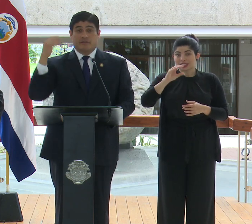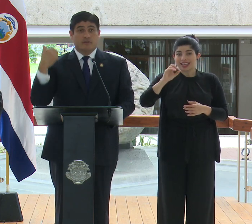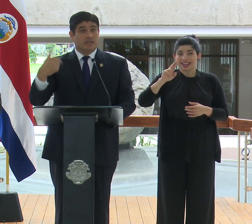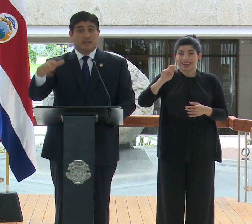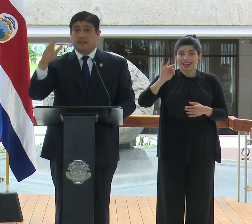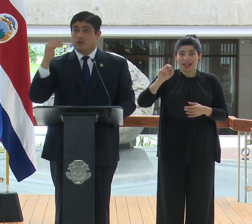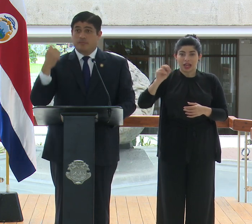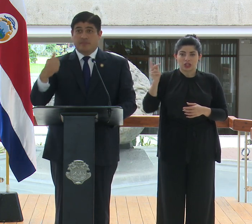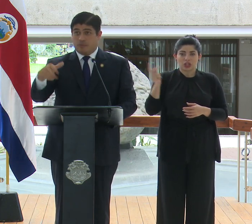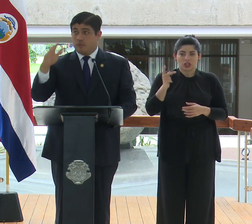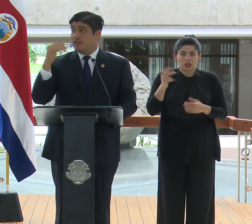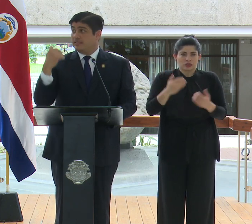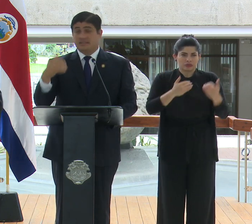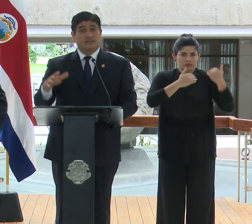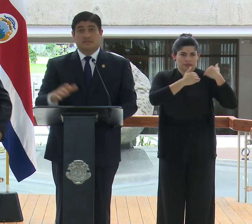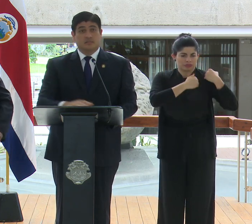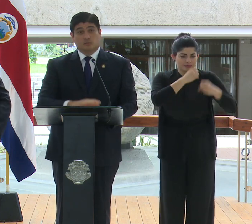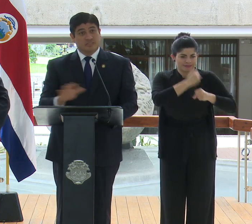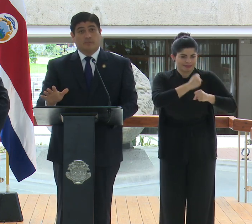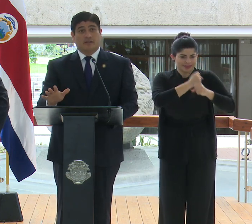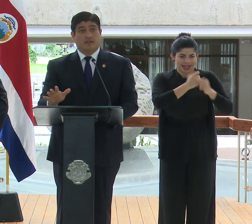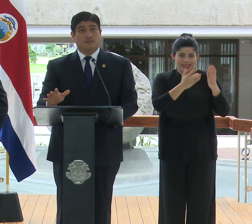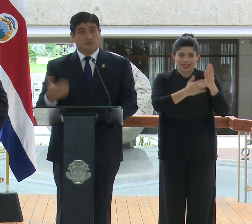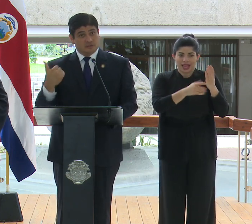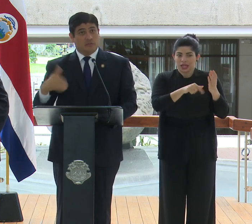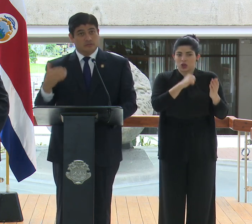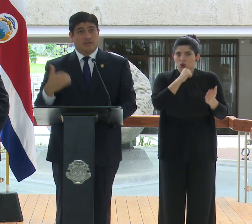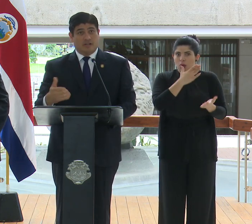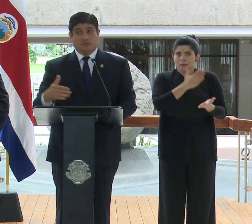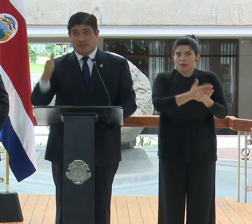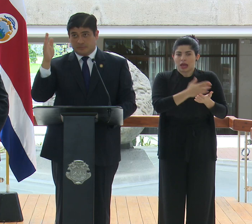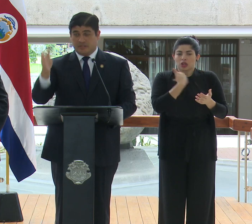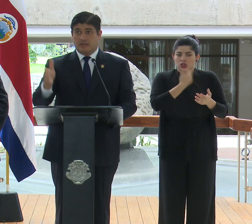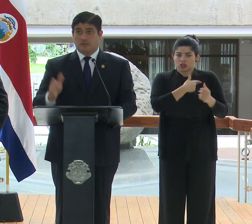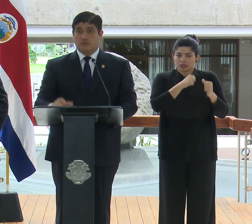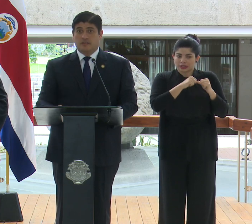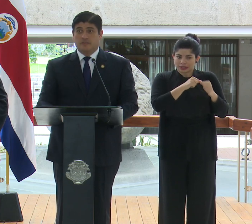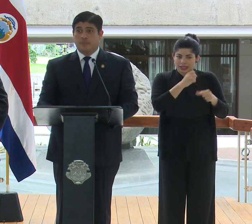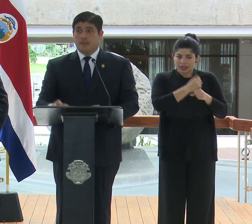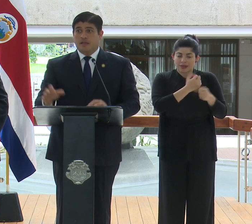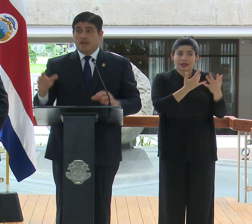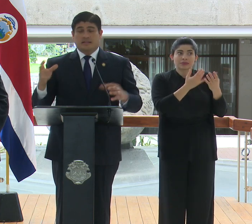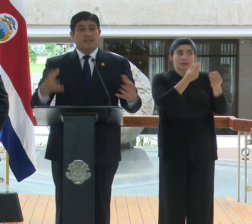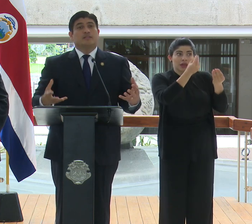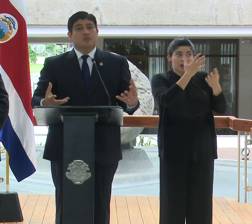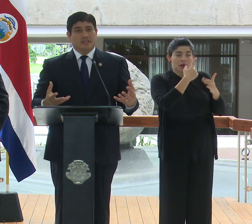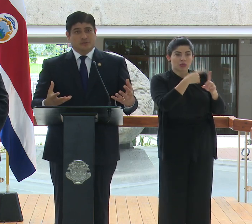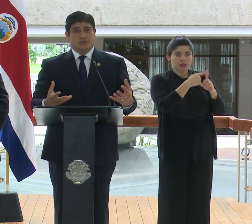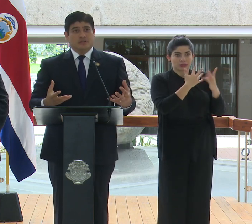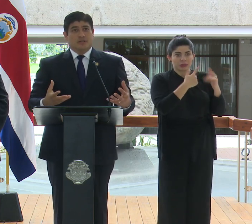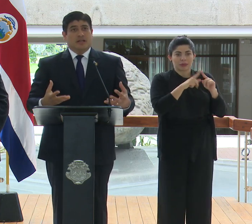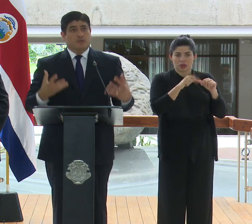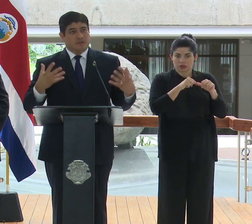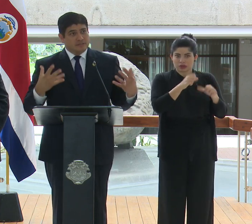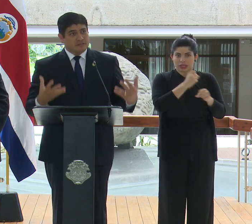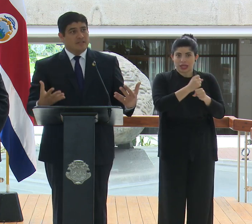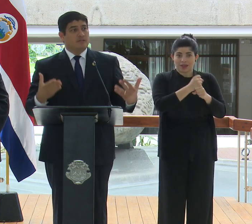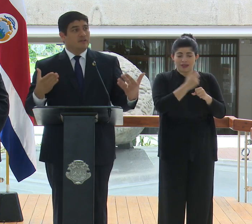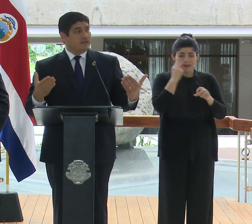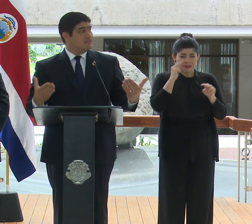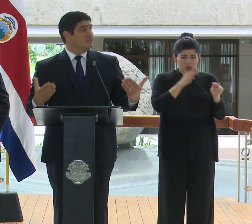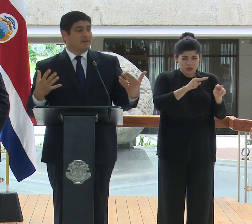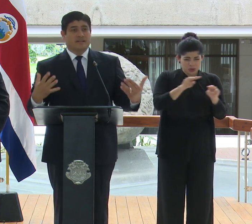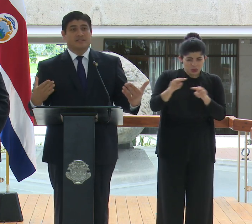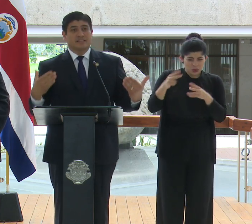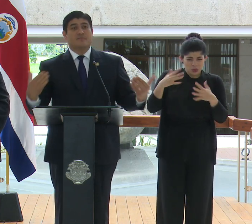con el trabajo técnico que pueden hacer. Eso no está parado. Nosotros estamos trabajando a la espera de la luz verde. Teniendo eso, el potencial